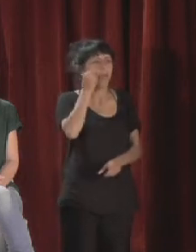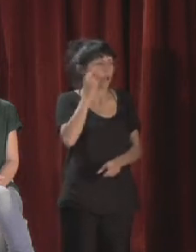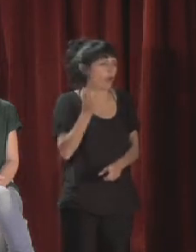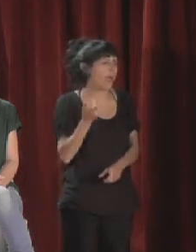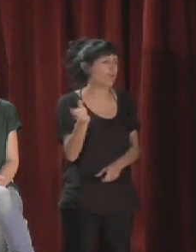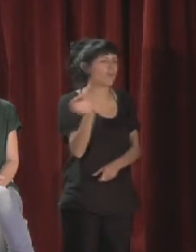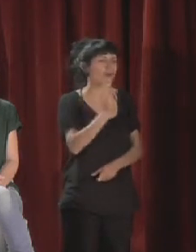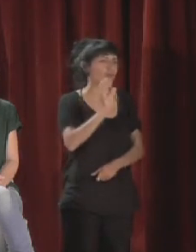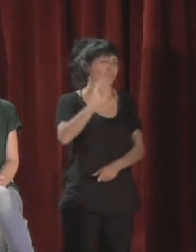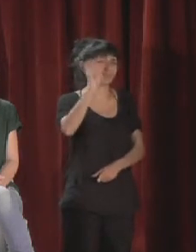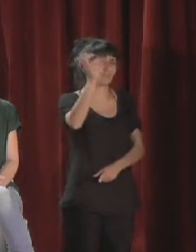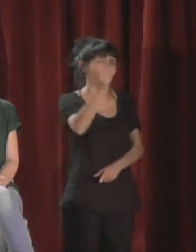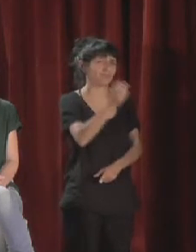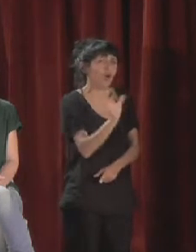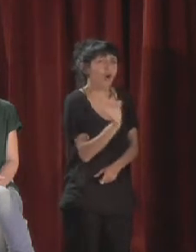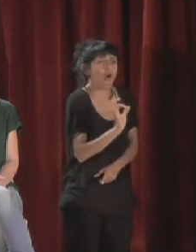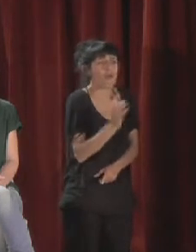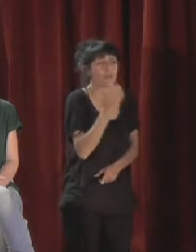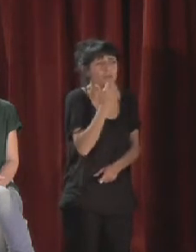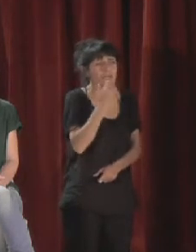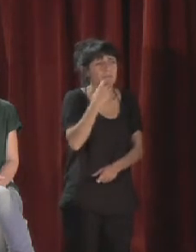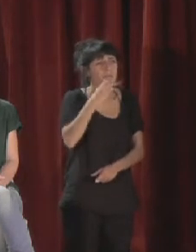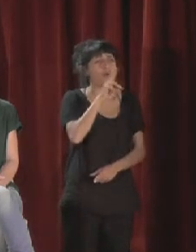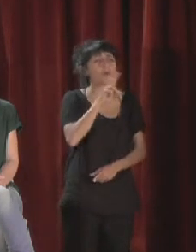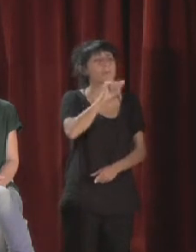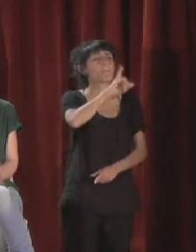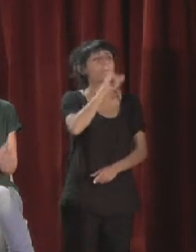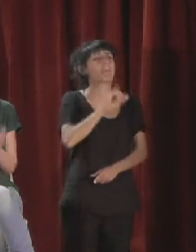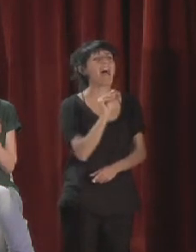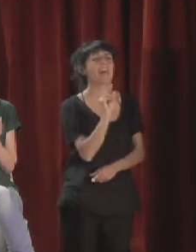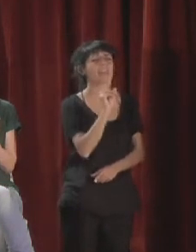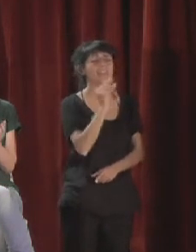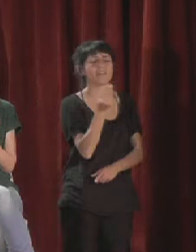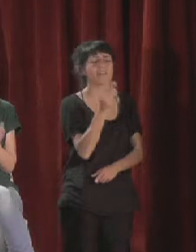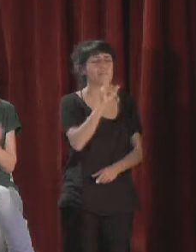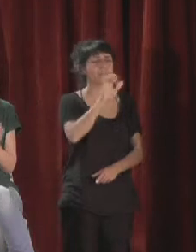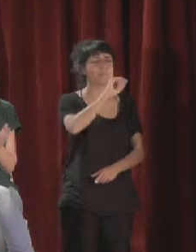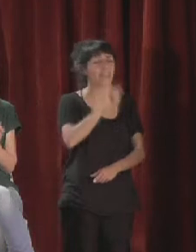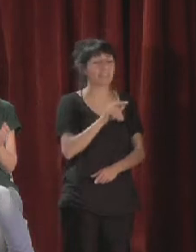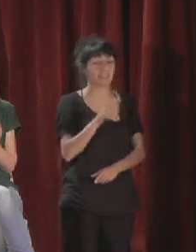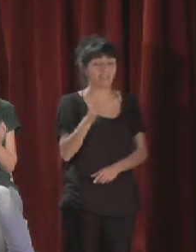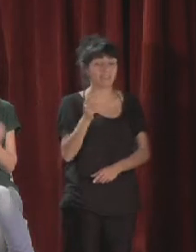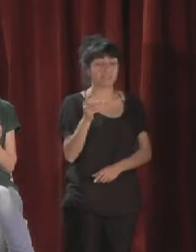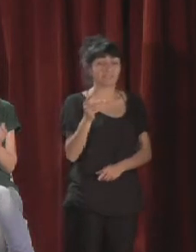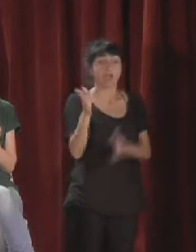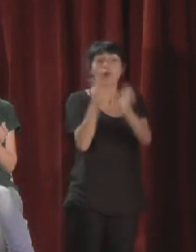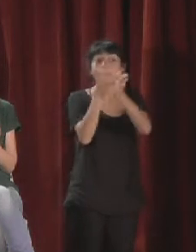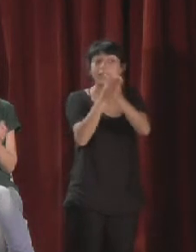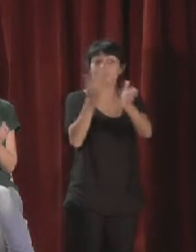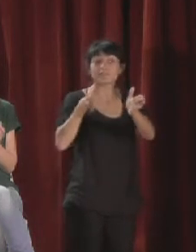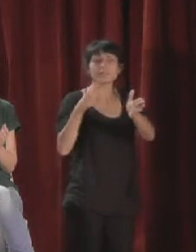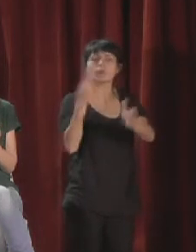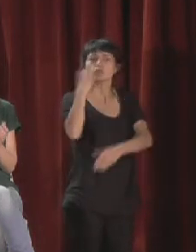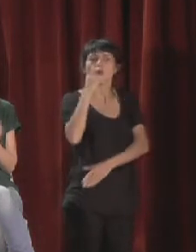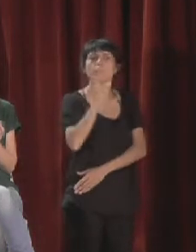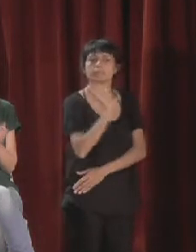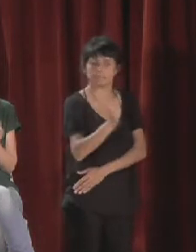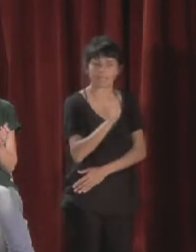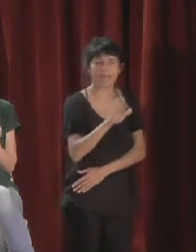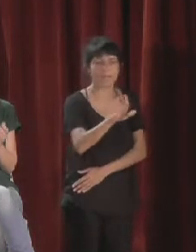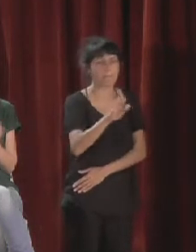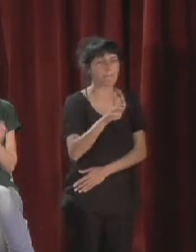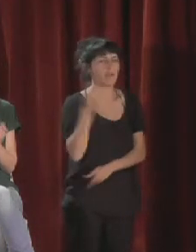os camaradas Moncho Vázquez e Carlos Portomeñe, que a pesares de ser xoves, levan tempo pelexando polos dereitos.